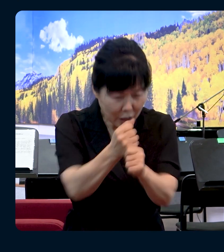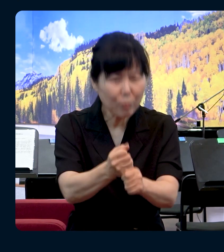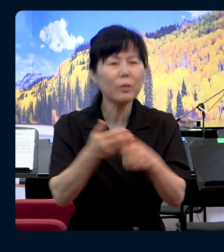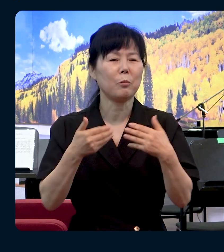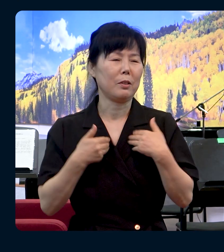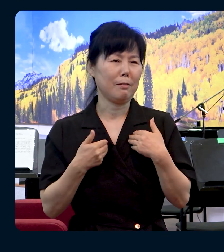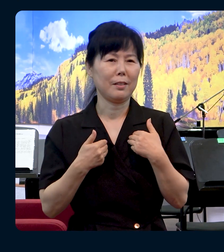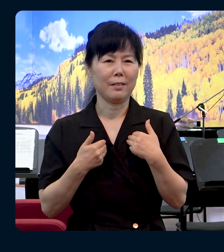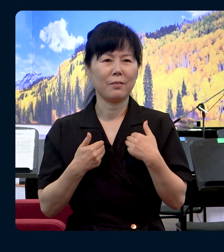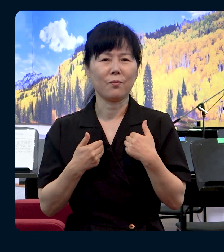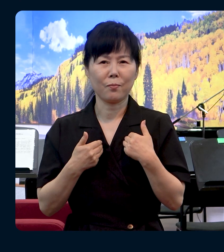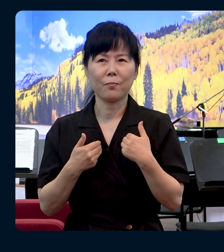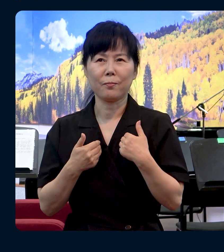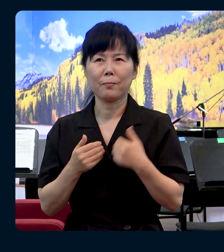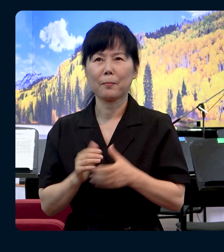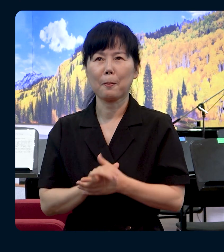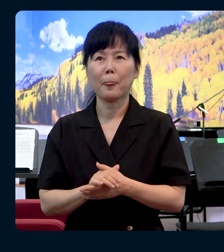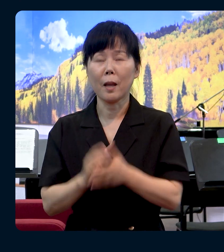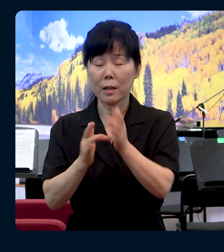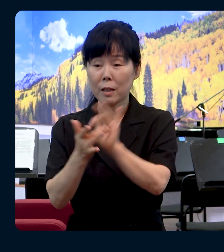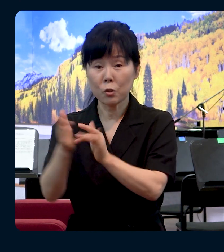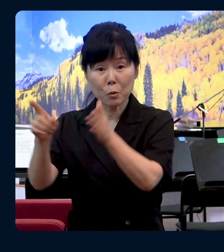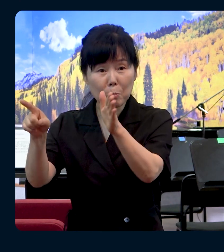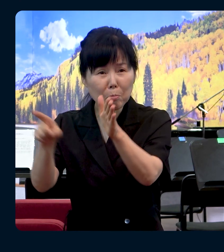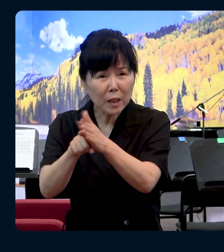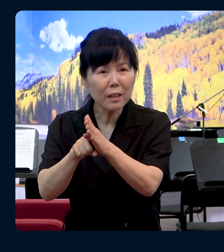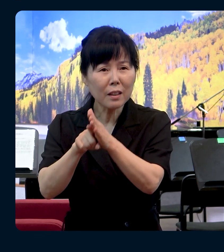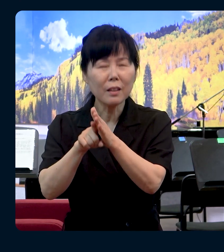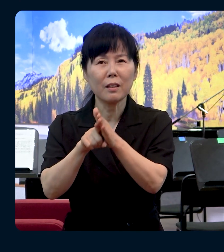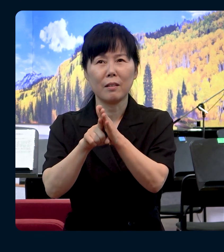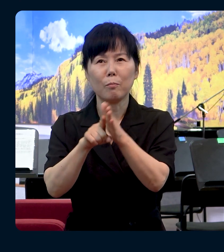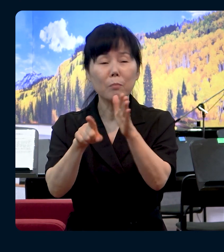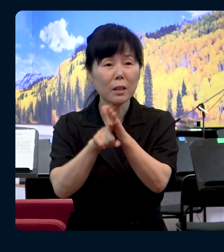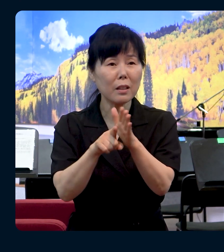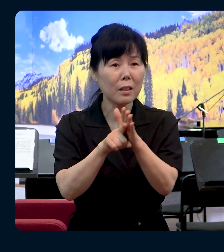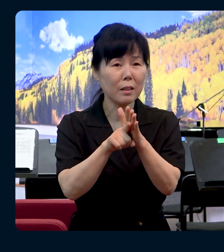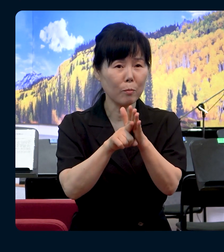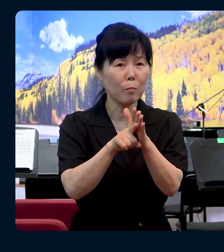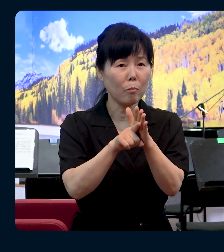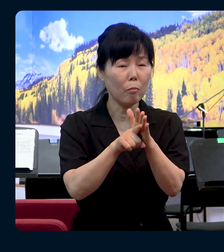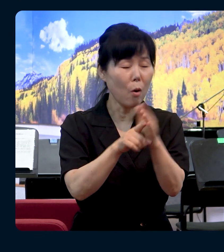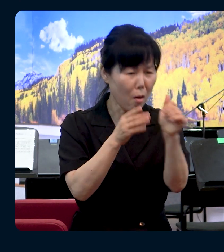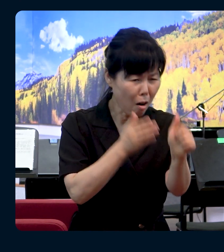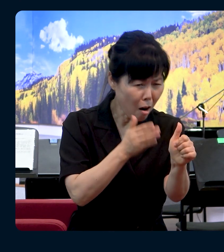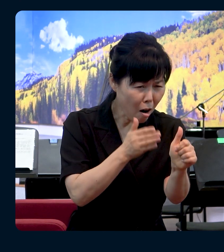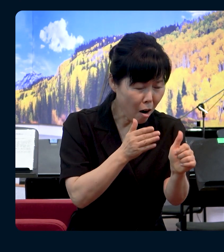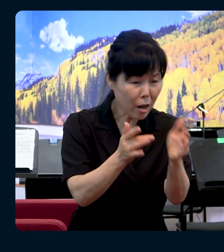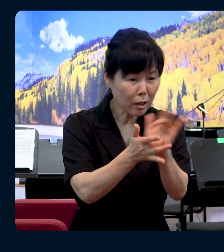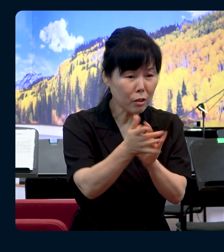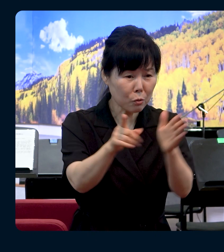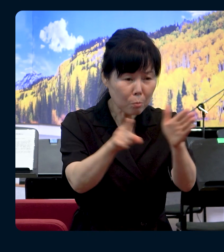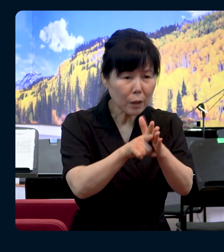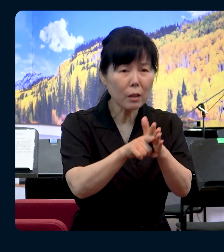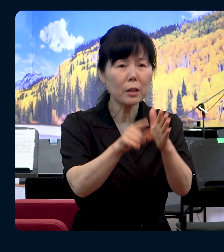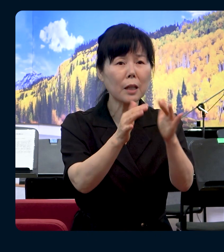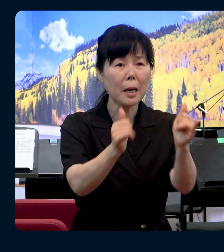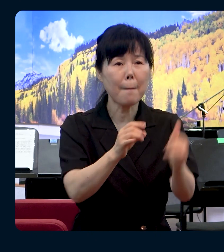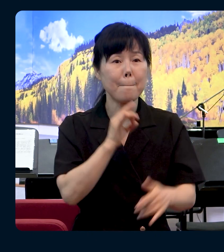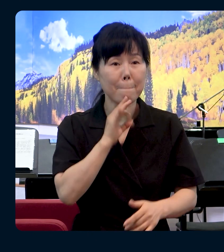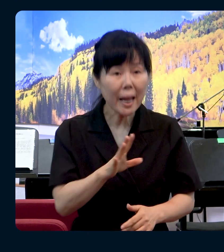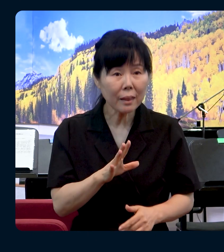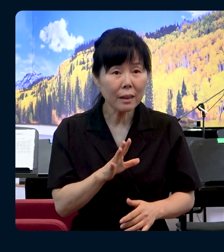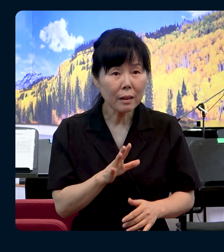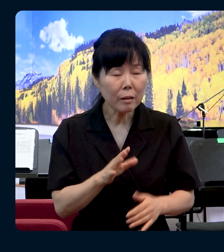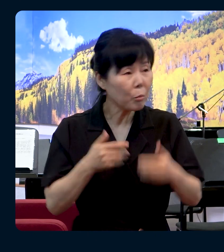이야기죠. 이거는 예수 믿어야 될 영혼만을 위해서가 아니라, 그 영혼이 예수 믿는 거 중요하지만 우리 자신을 위해서